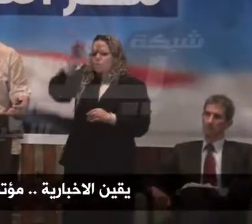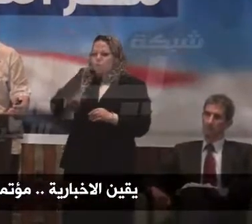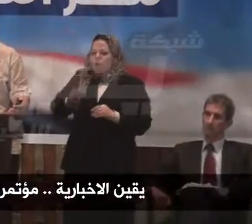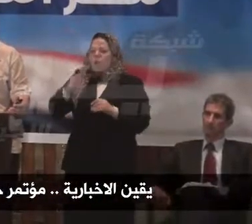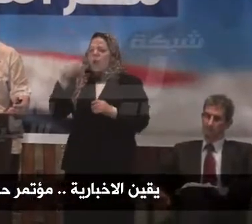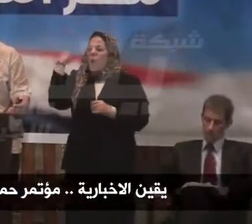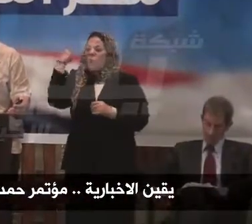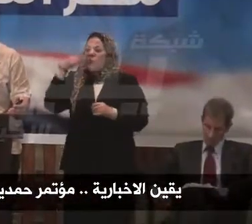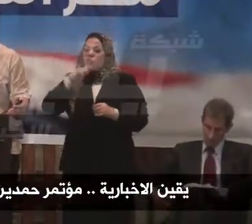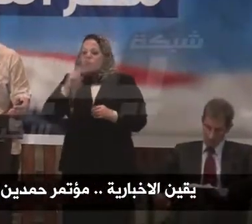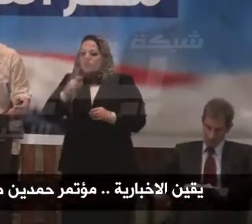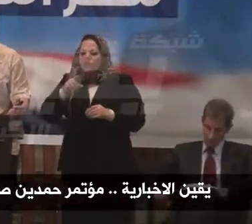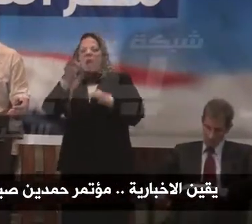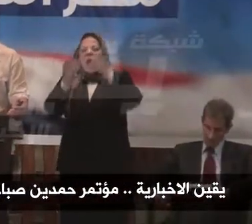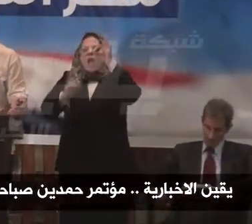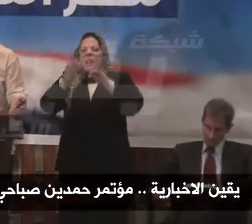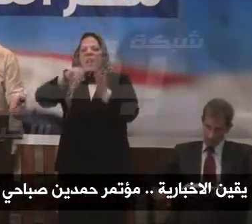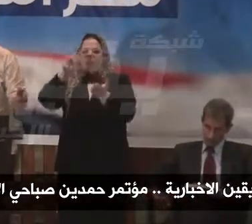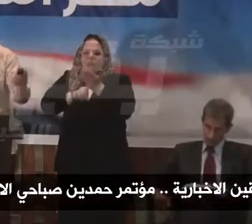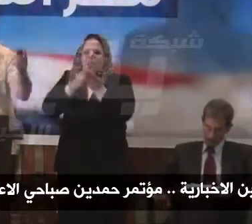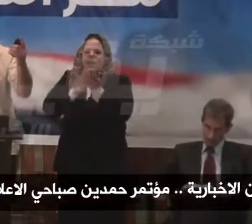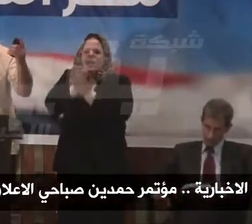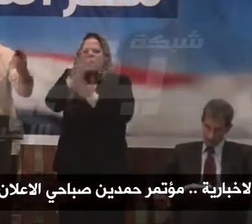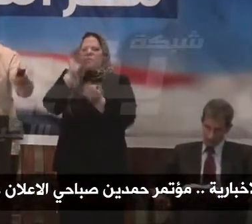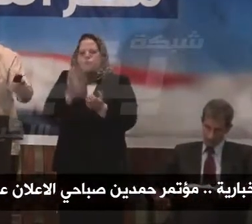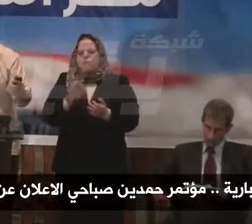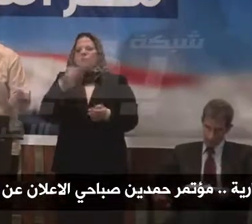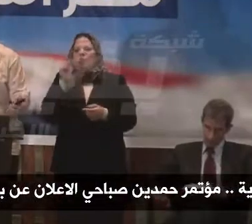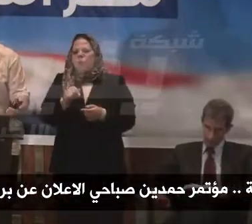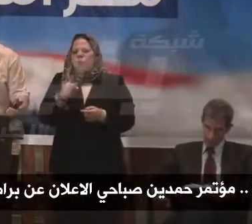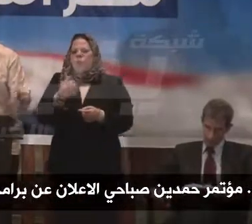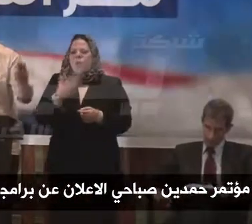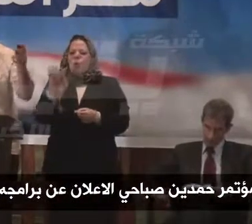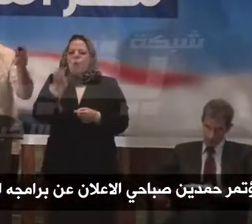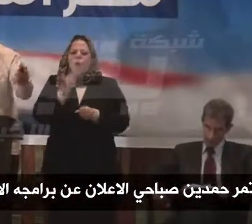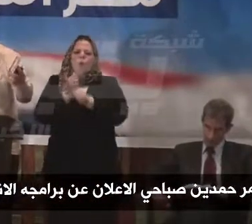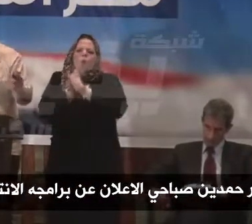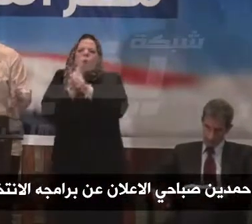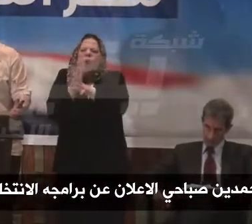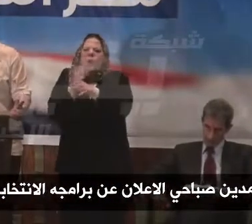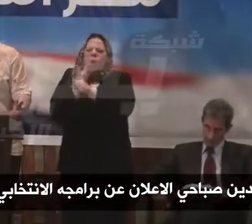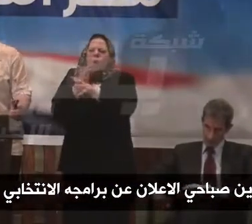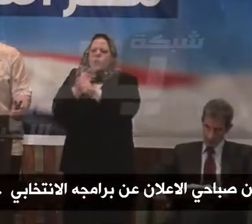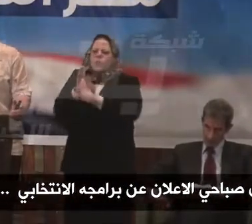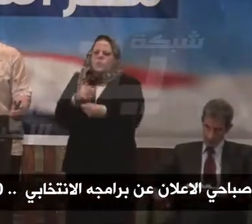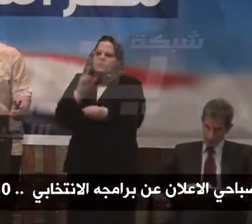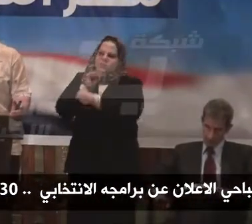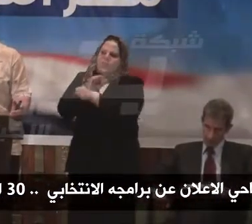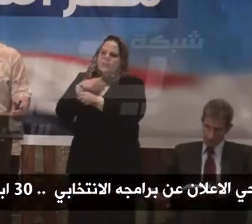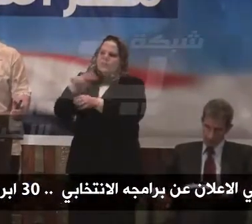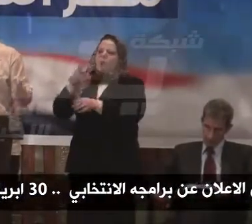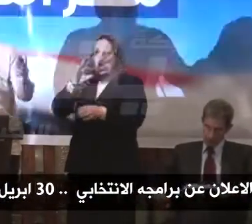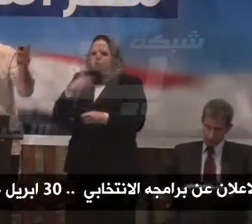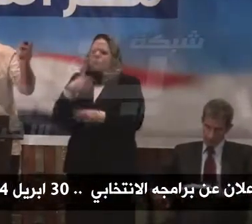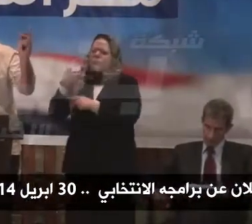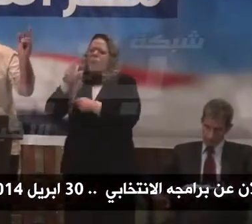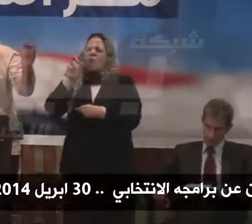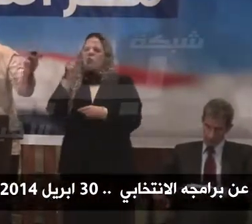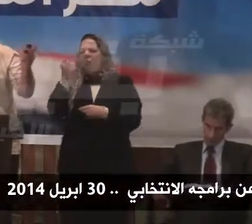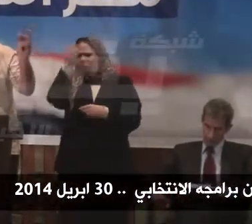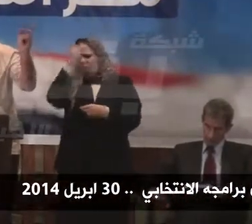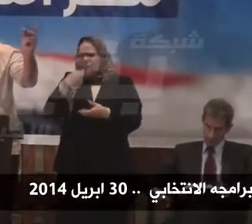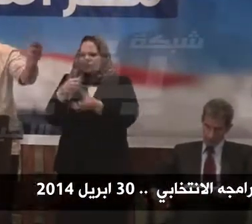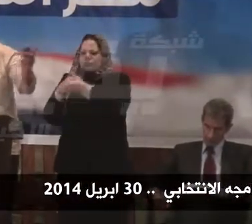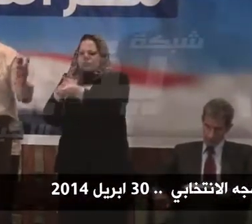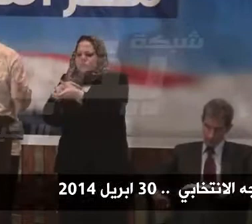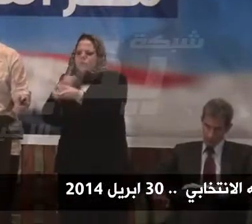تكون عندنا عداله حقيقيه لا تحكم على من يطالب بالحريه بالسجن والغرامه 50,000 جنيه، وتترك